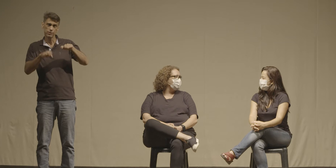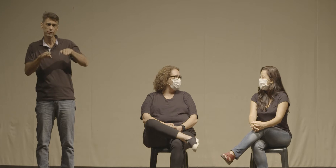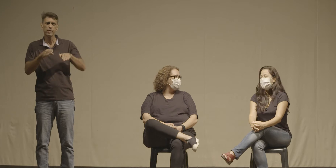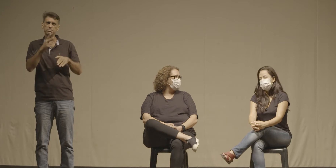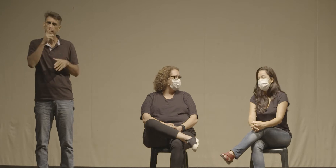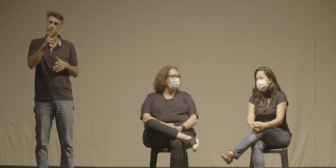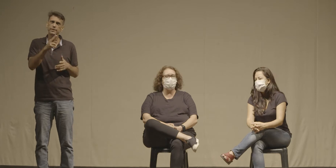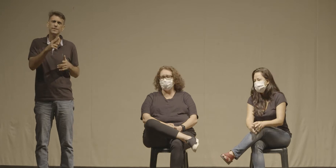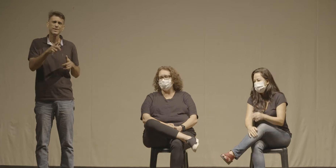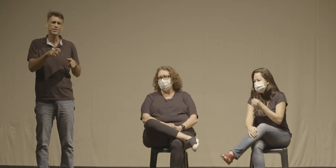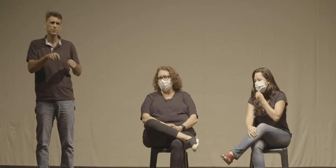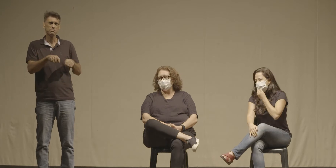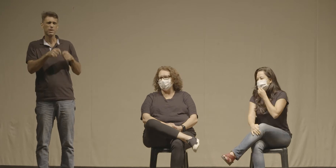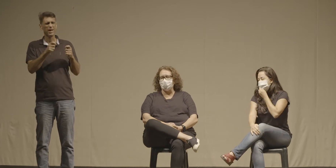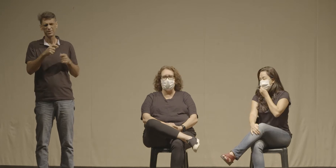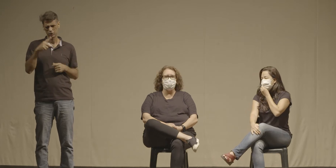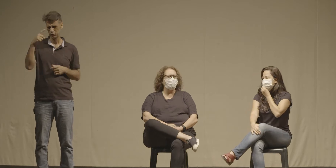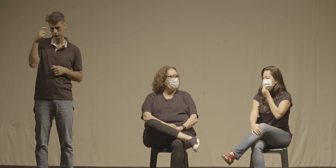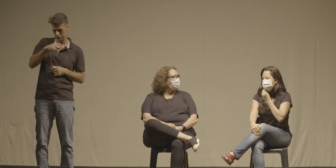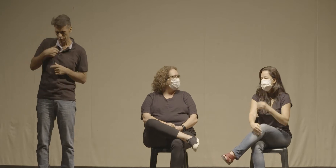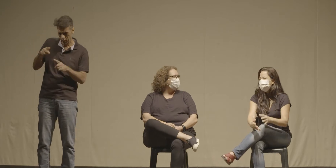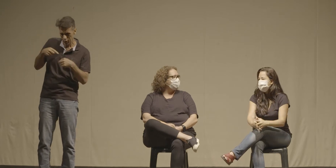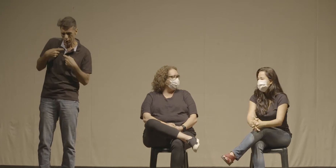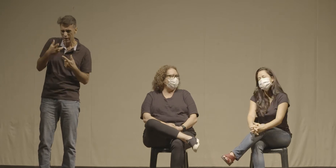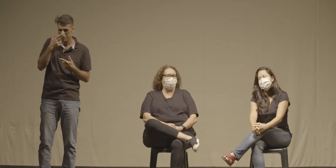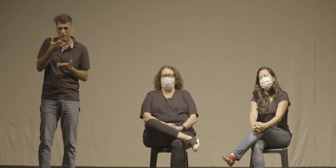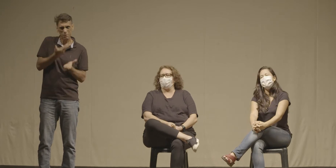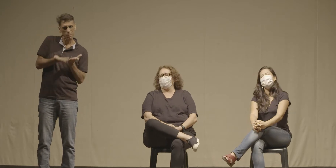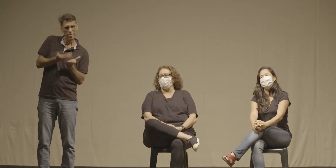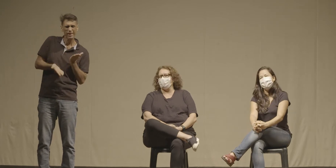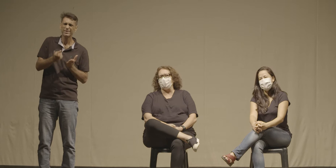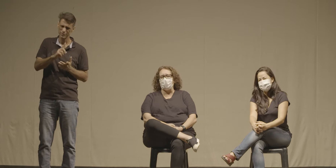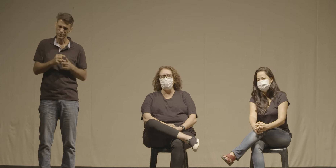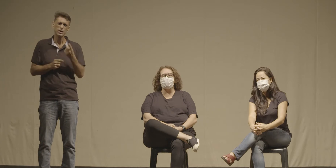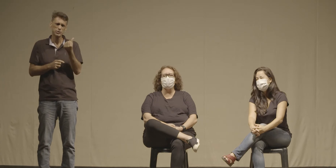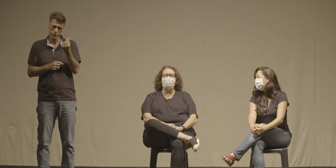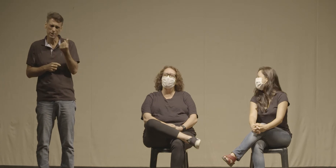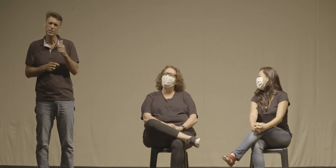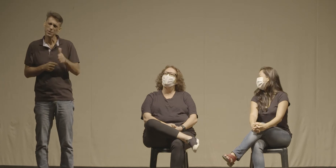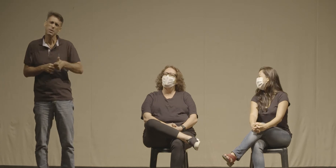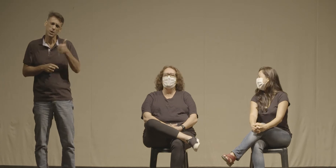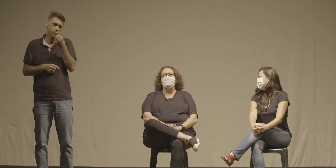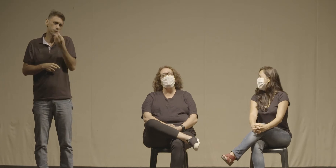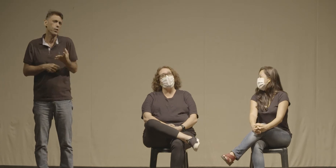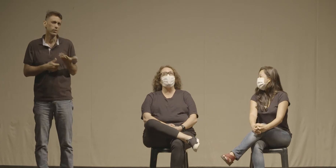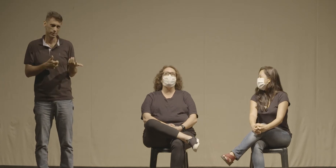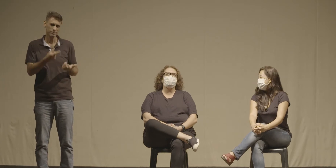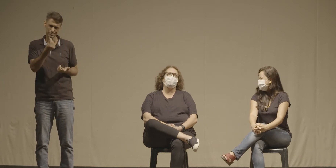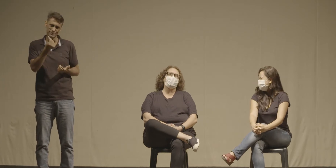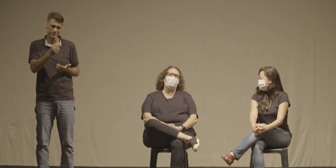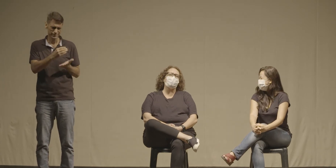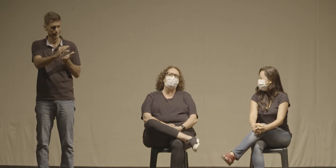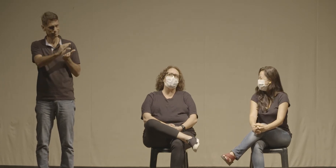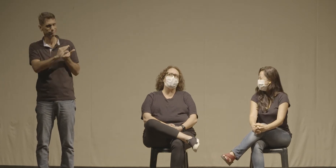nós esse momento. Acho assim. bem difícil. Posso dizer que se a gente tivesse mais dinheiro, teria sido muito favorável. Bom, teria